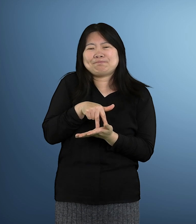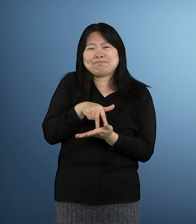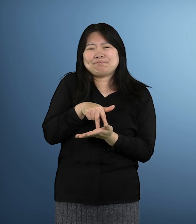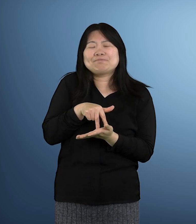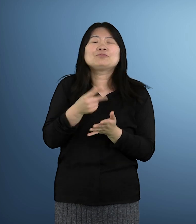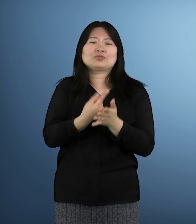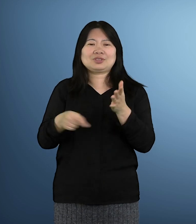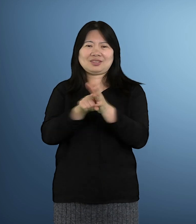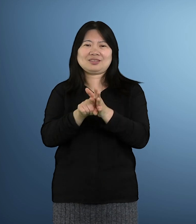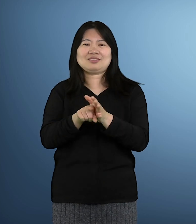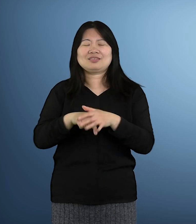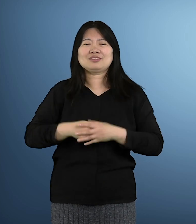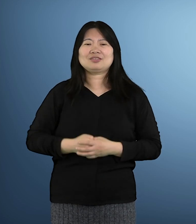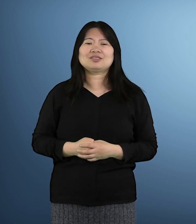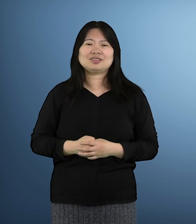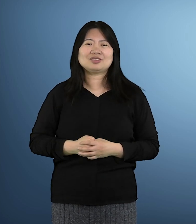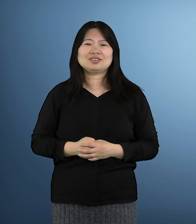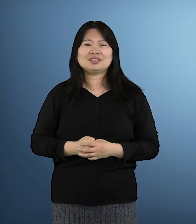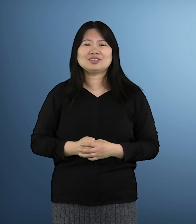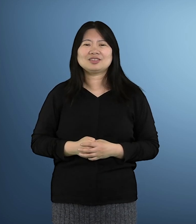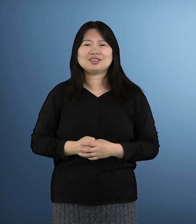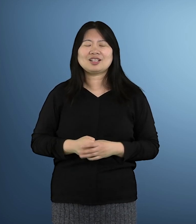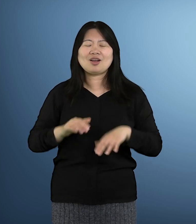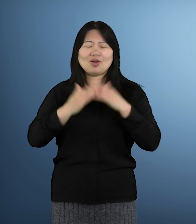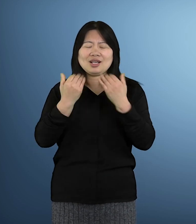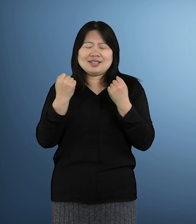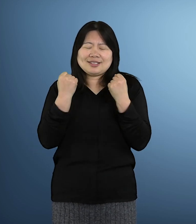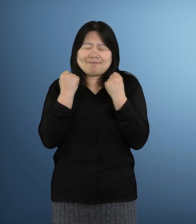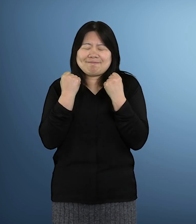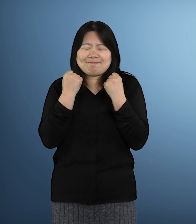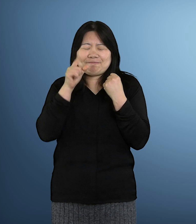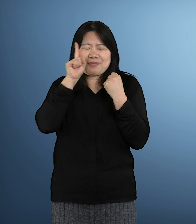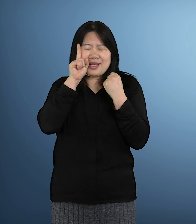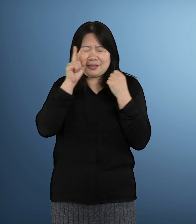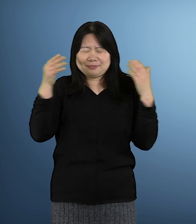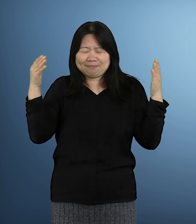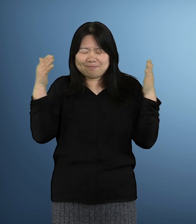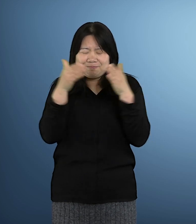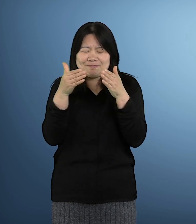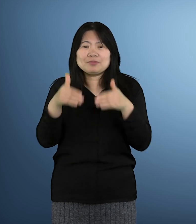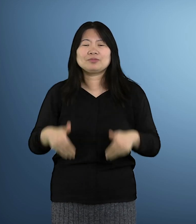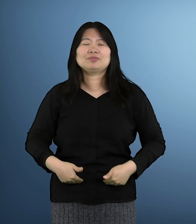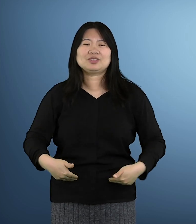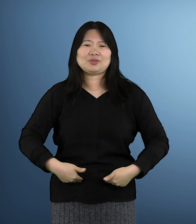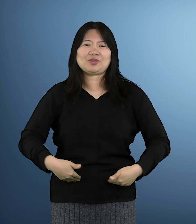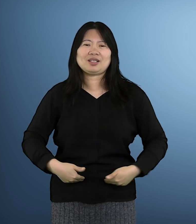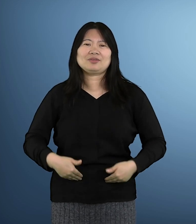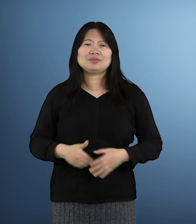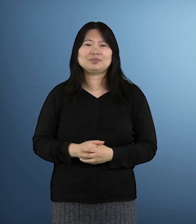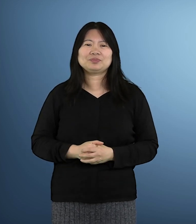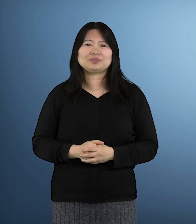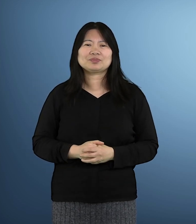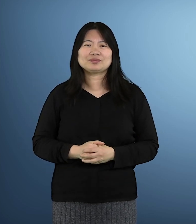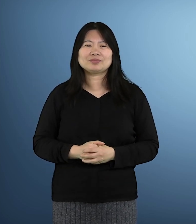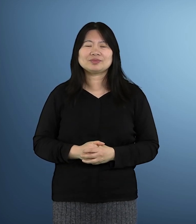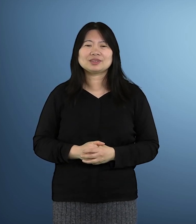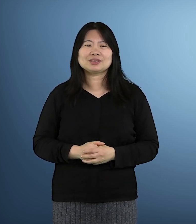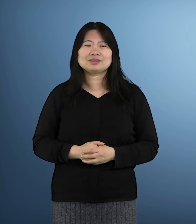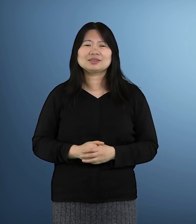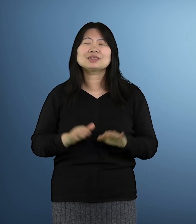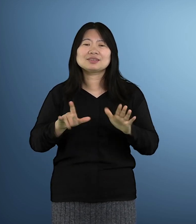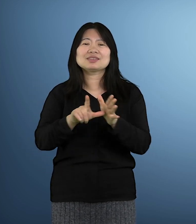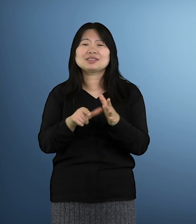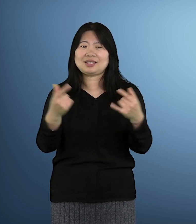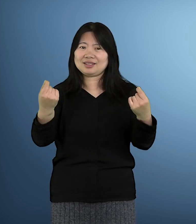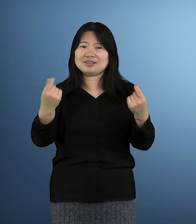있기 위해서는 온 힘을 버티고 서는 거예요. 지금 시대가 그래요.